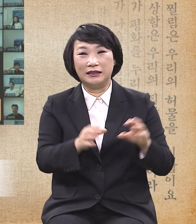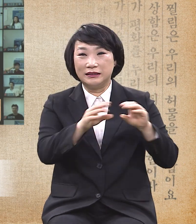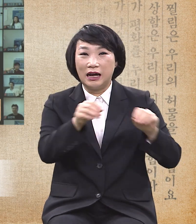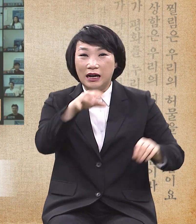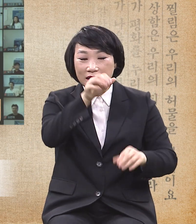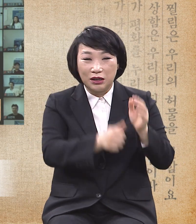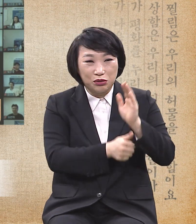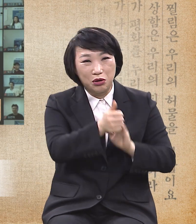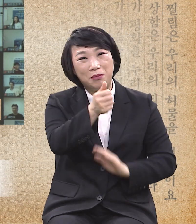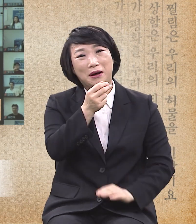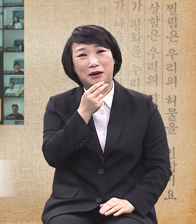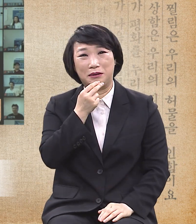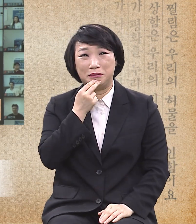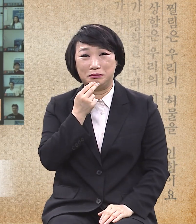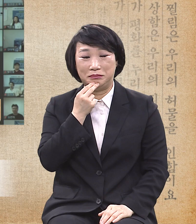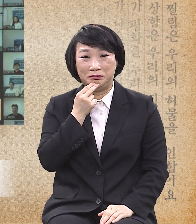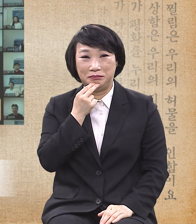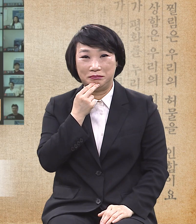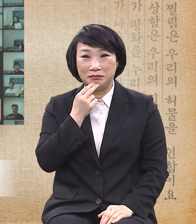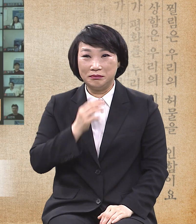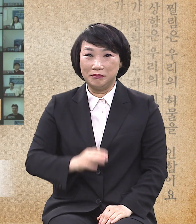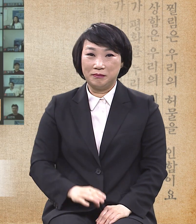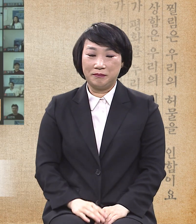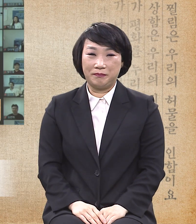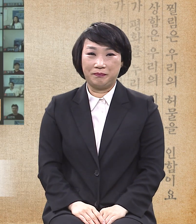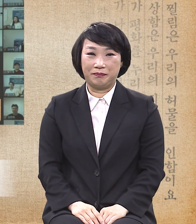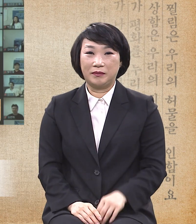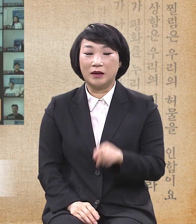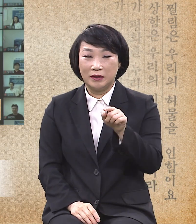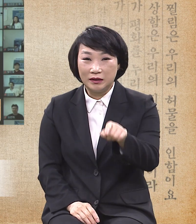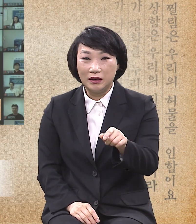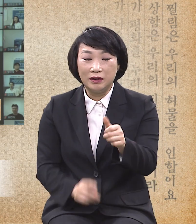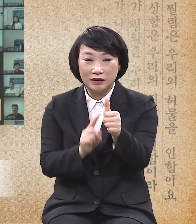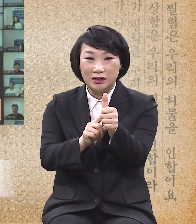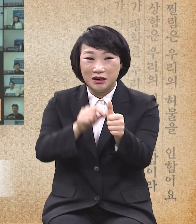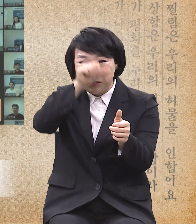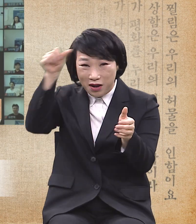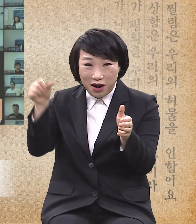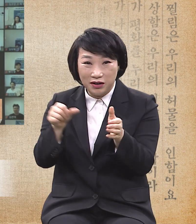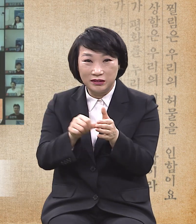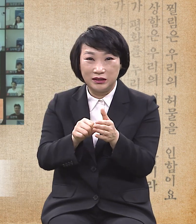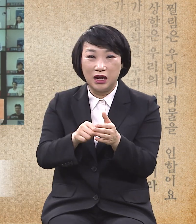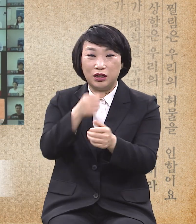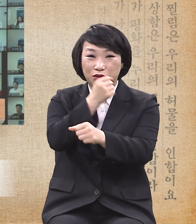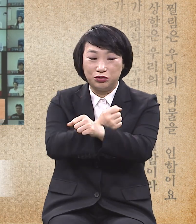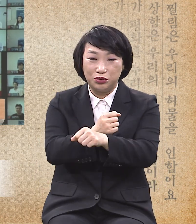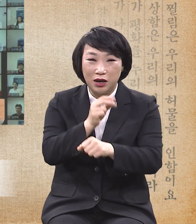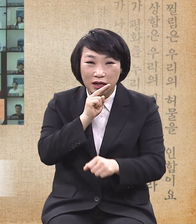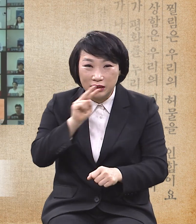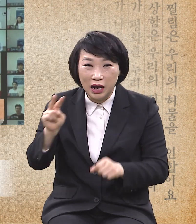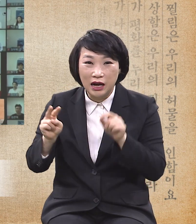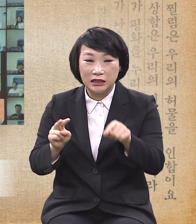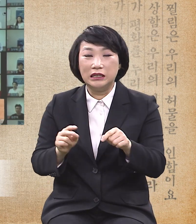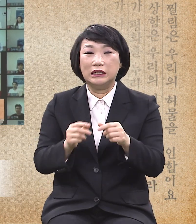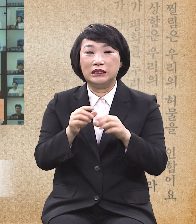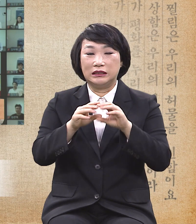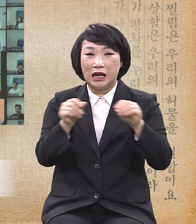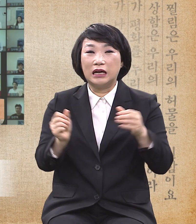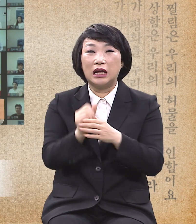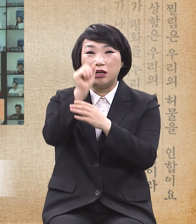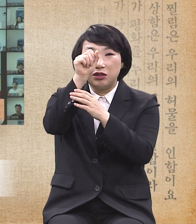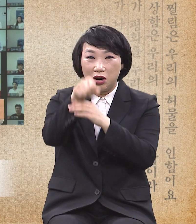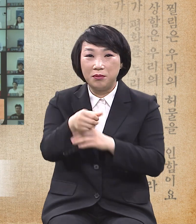땅에 소망이 없습니다. 예, 너는 정신토록 수고해야 그